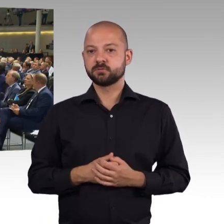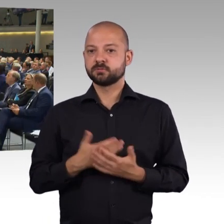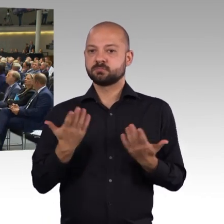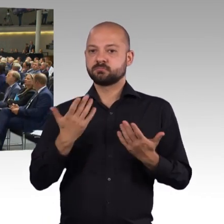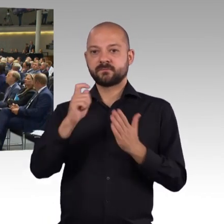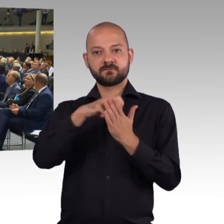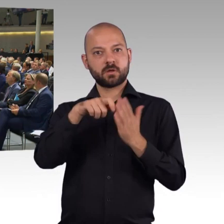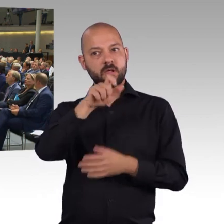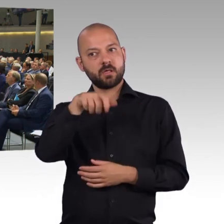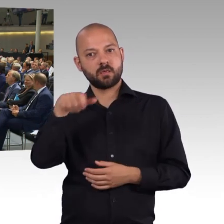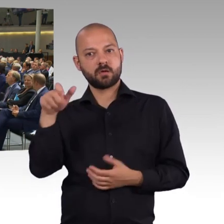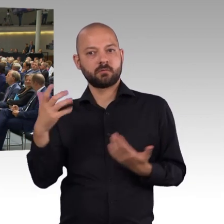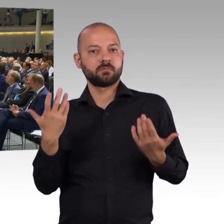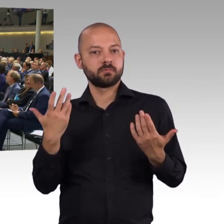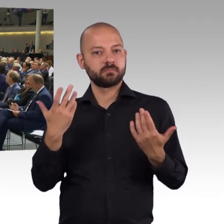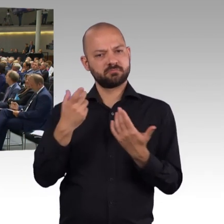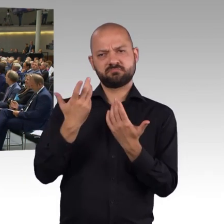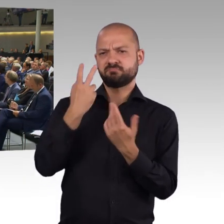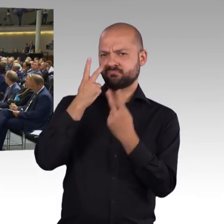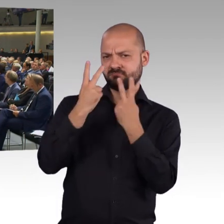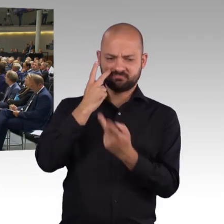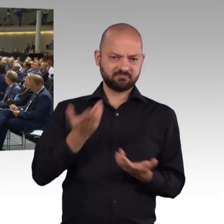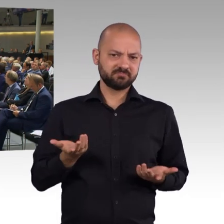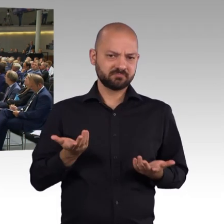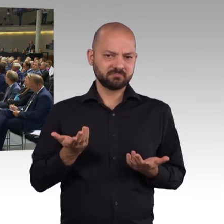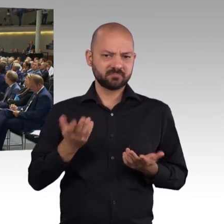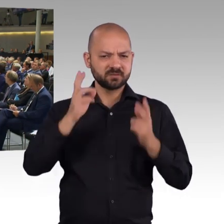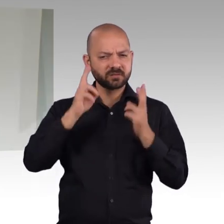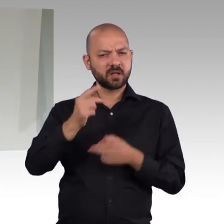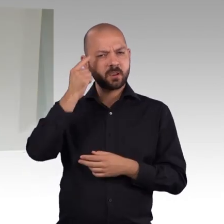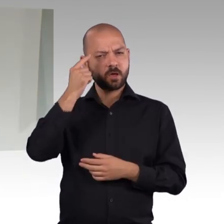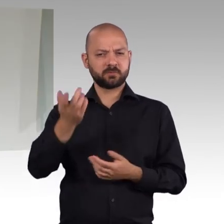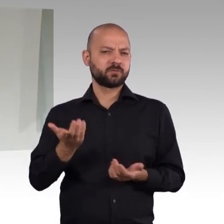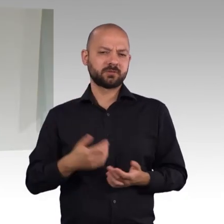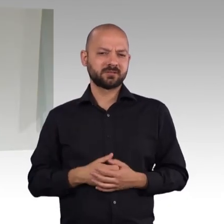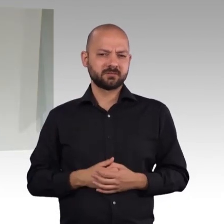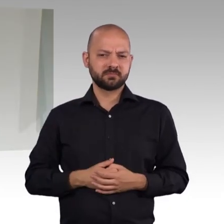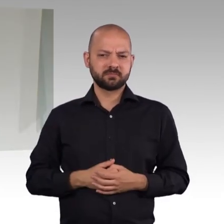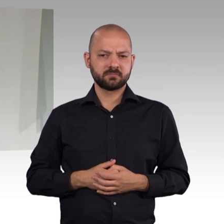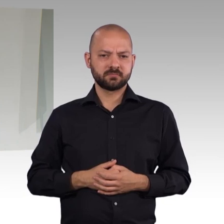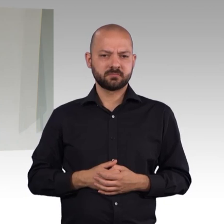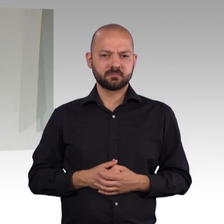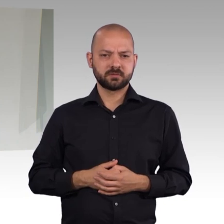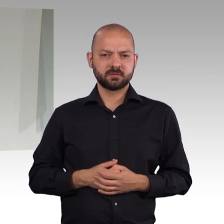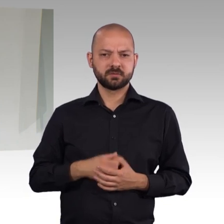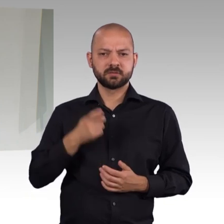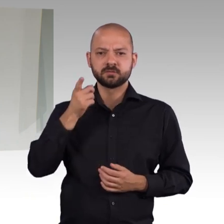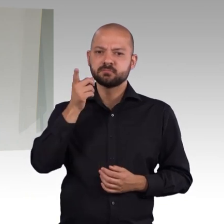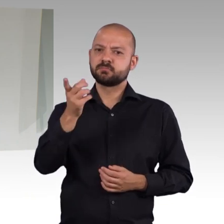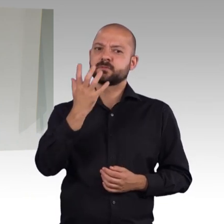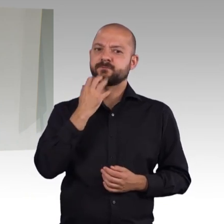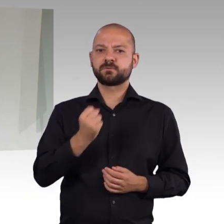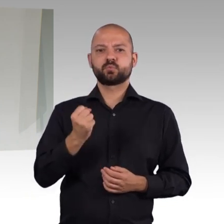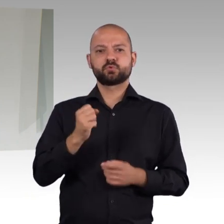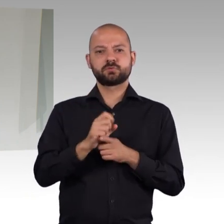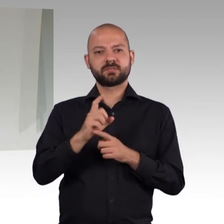Wenn Sie wirklich das Gewicht der CDU-Vorsitzenden in ein Zukunftsproblem stecken wollten, dann hätten Sie doch Umweltministerin werden können.